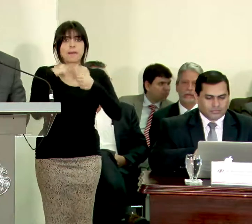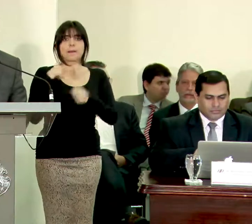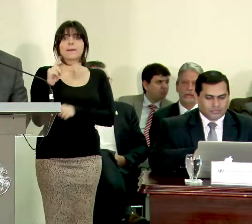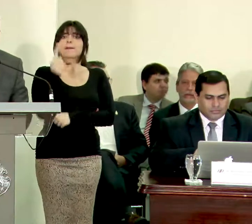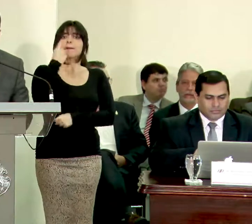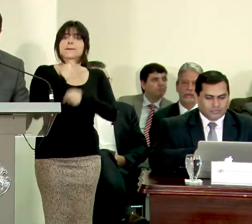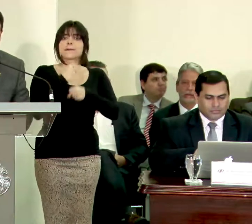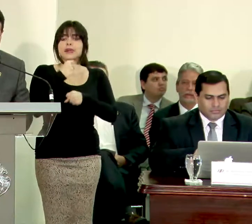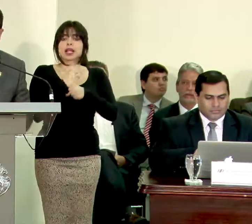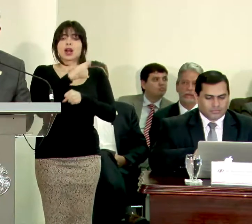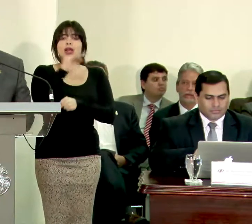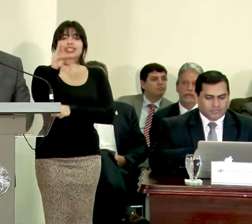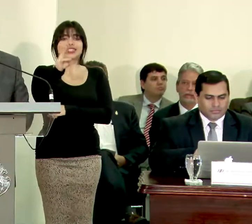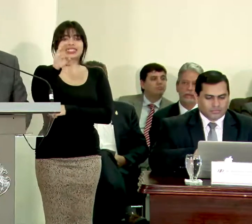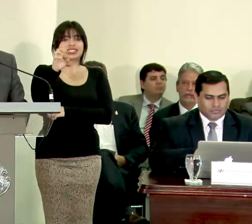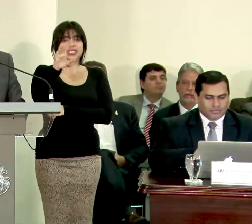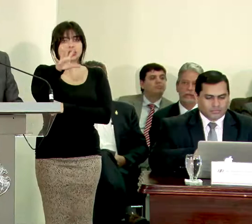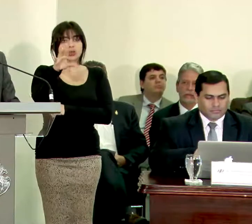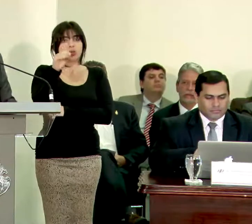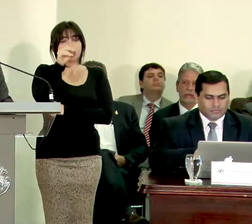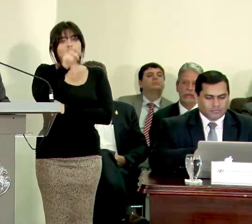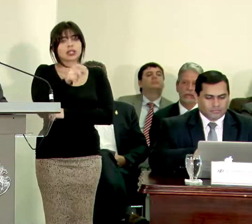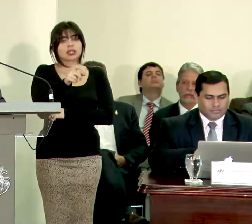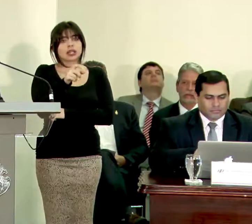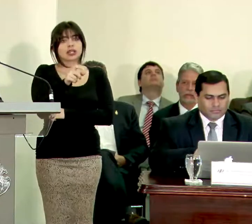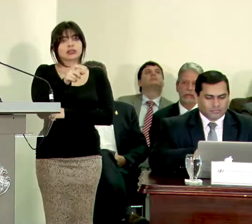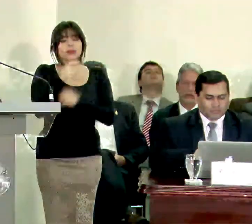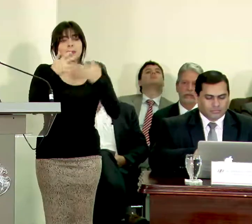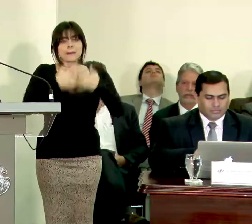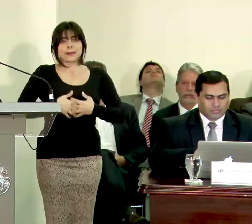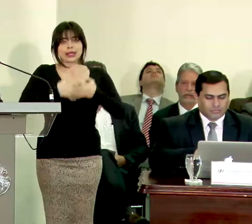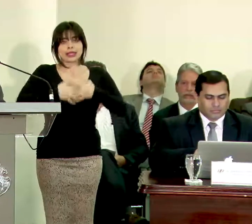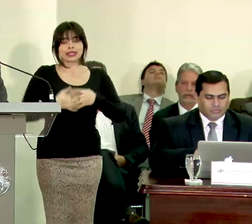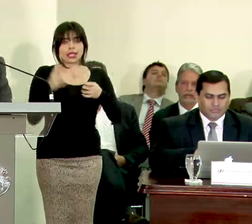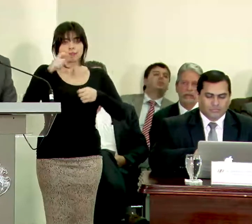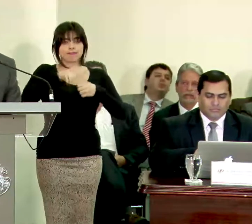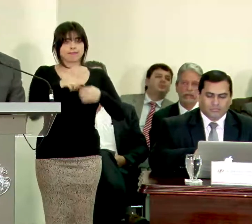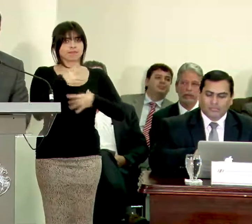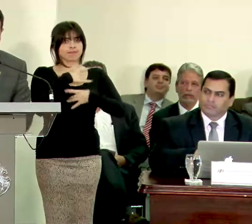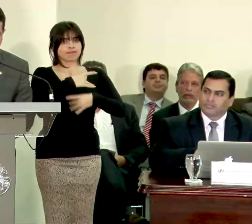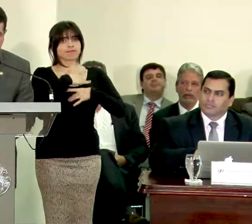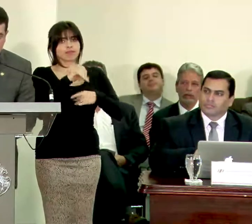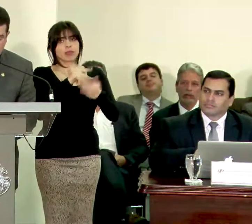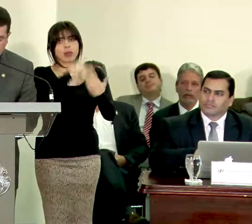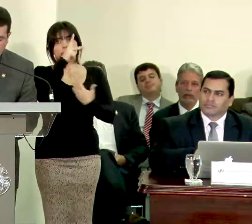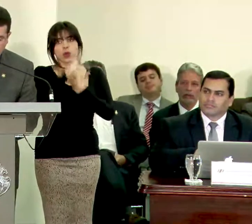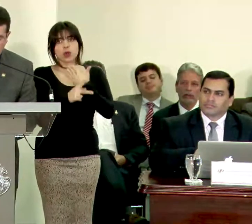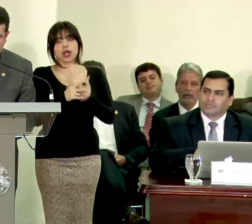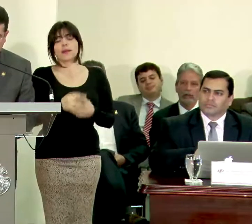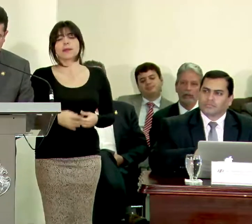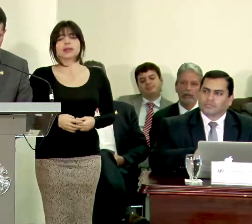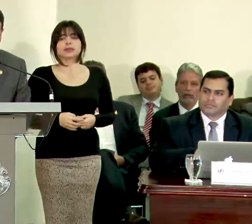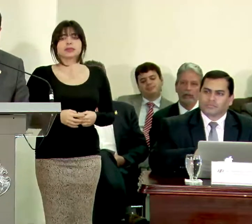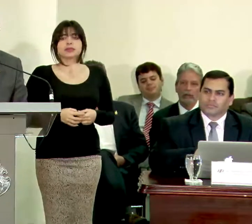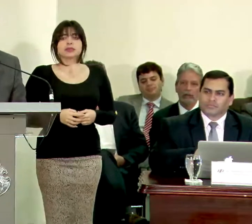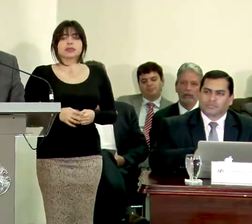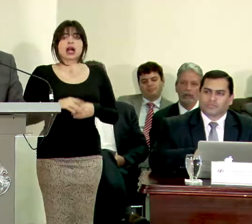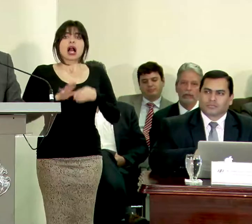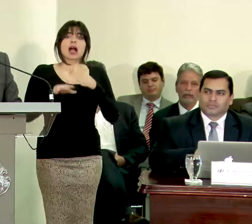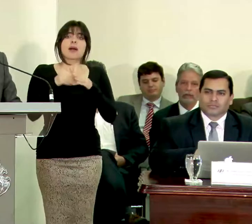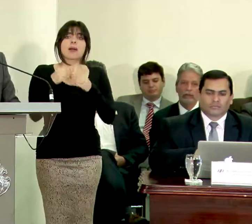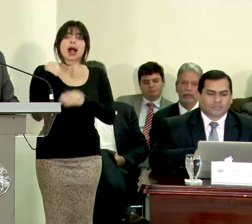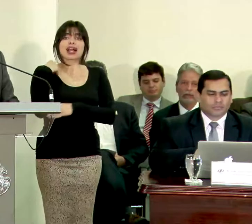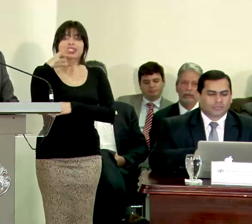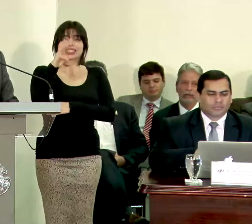Primer Empleo y 650 empresas interesadas en este programa. Y además